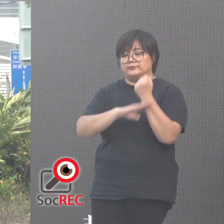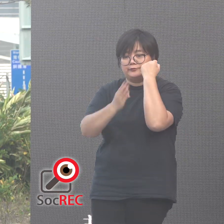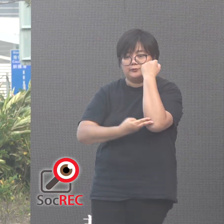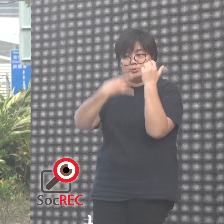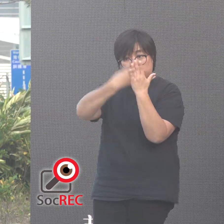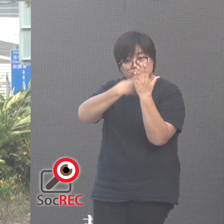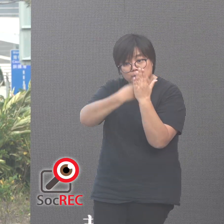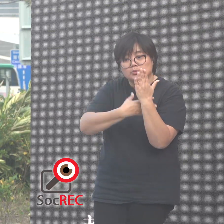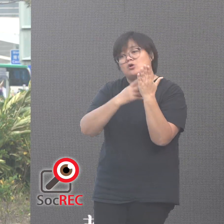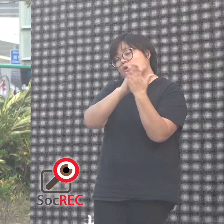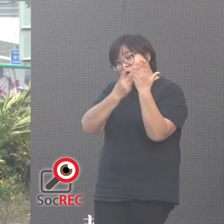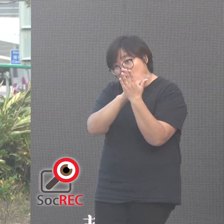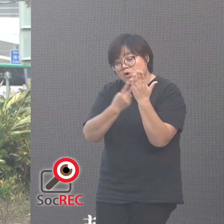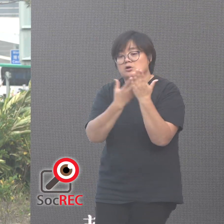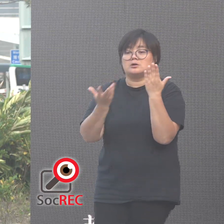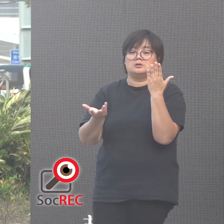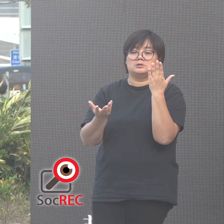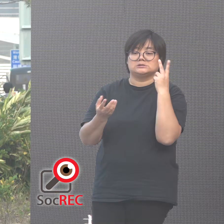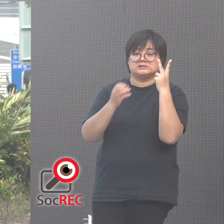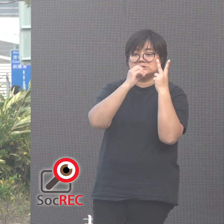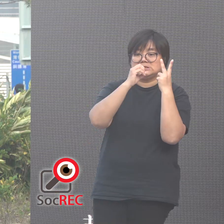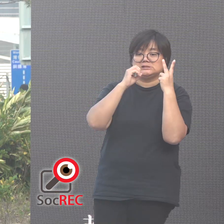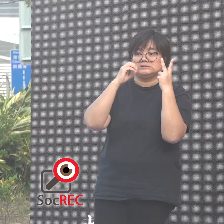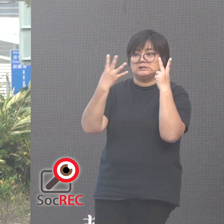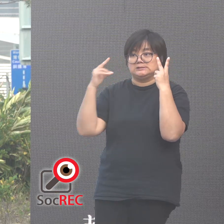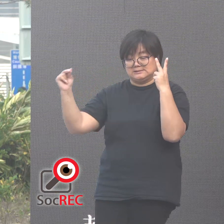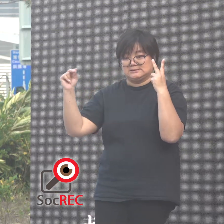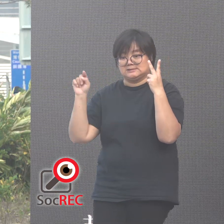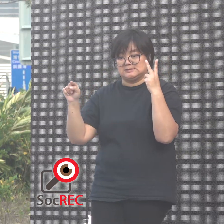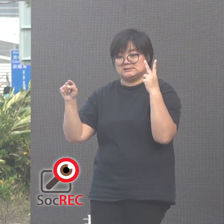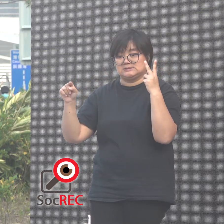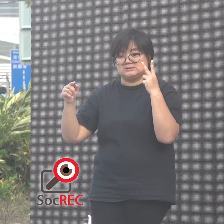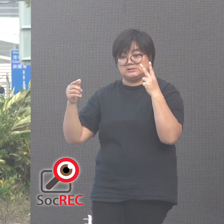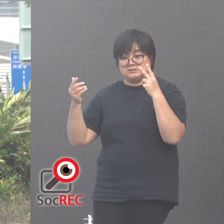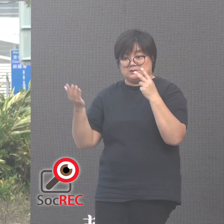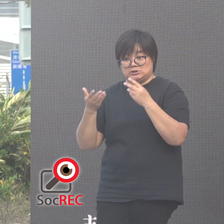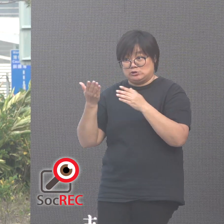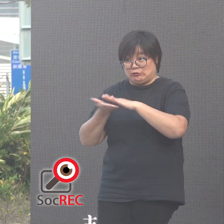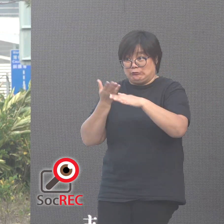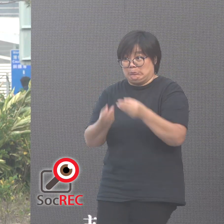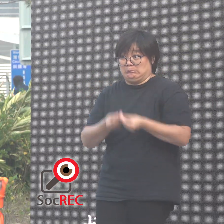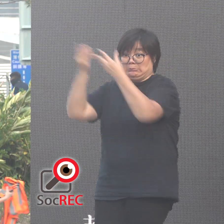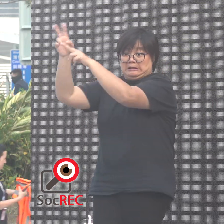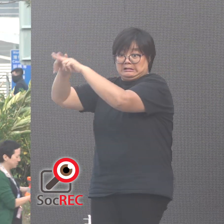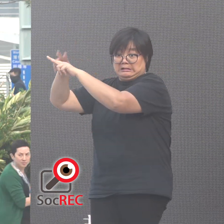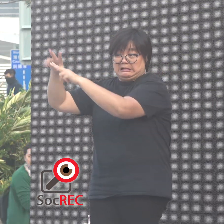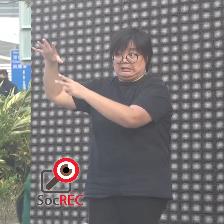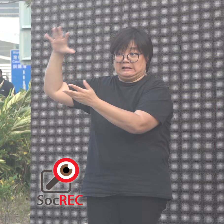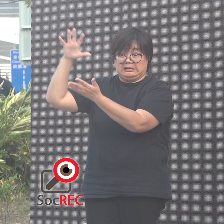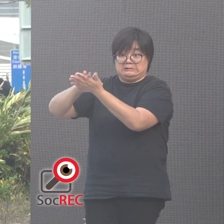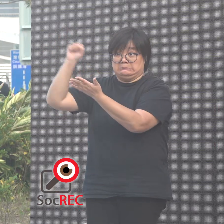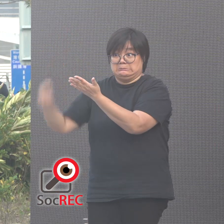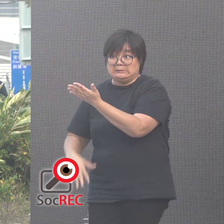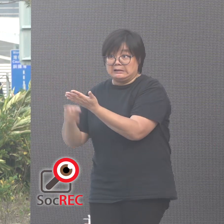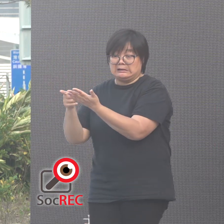限，可以讓香港人可以永續自治。我們利用這個時間換取空間，讓香港慢慢發